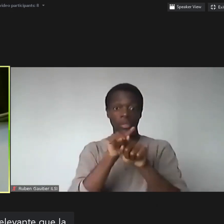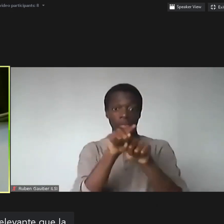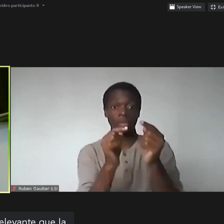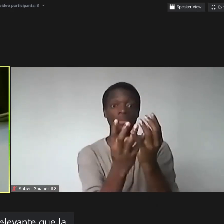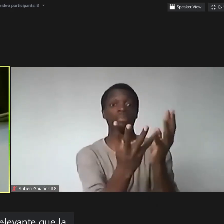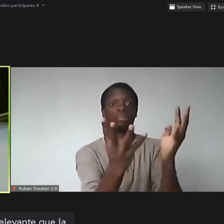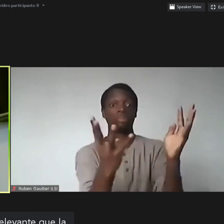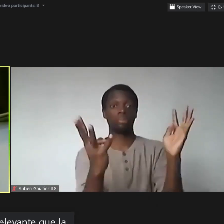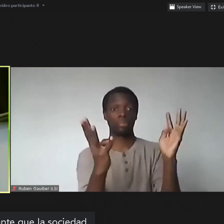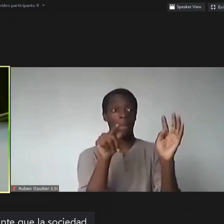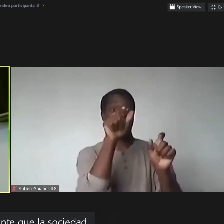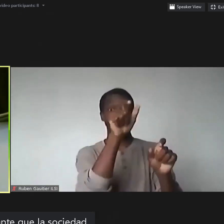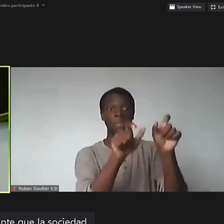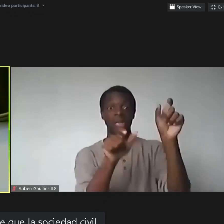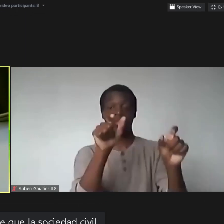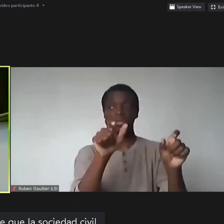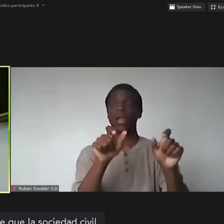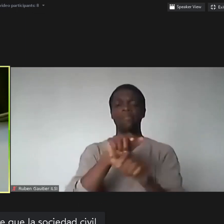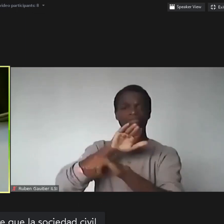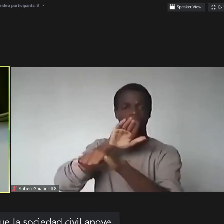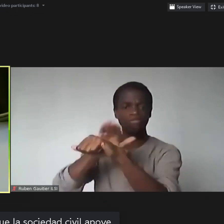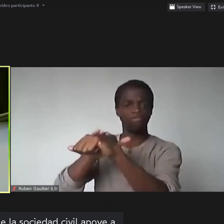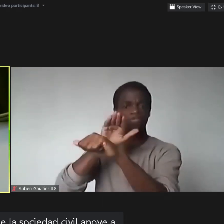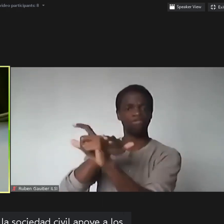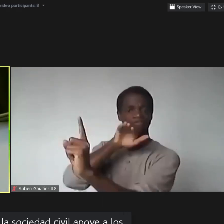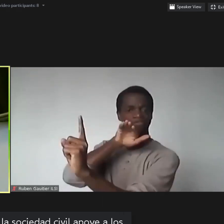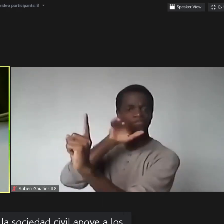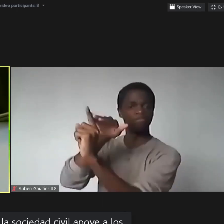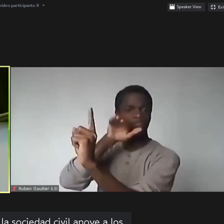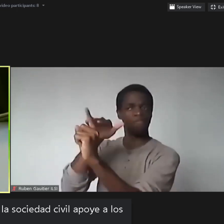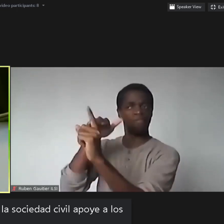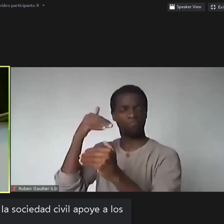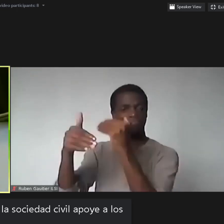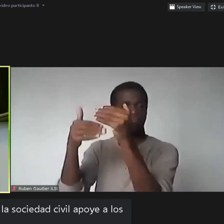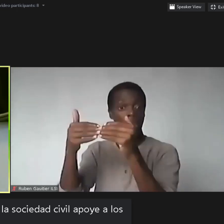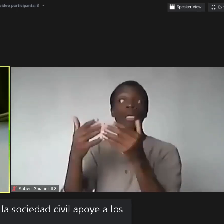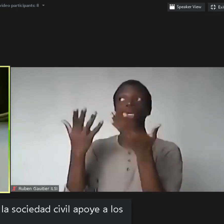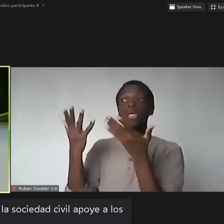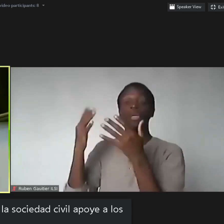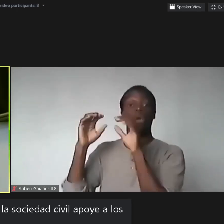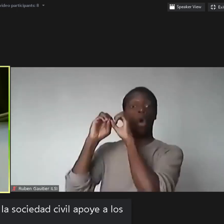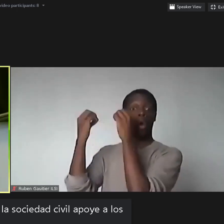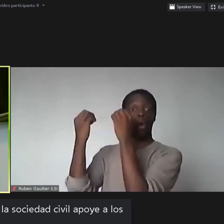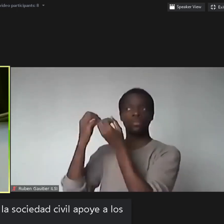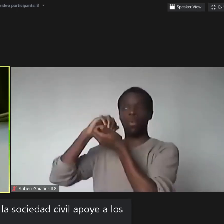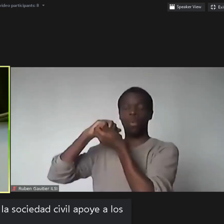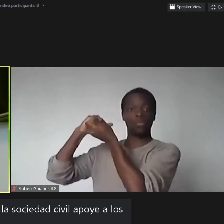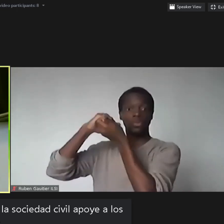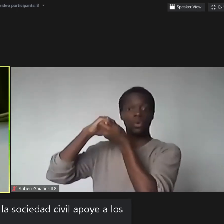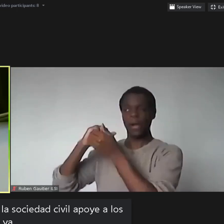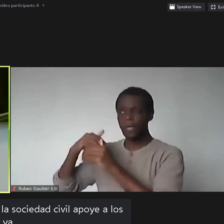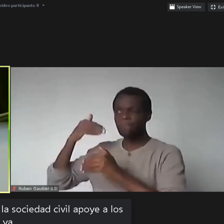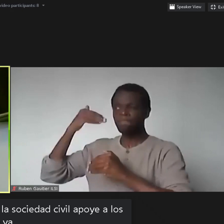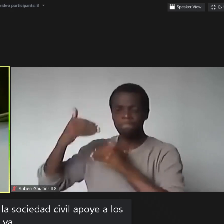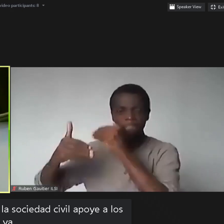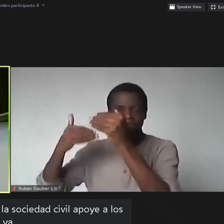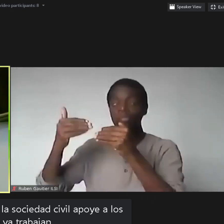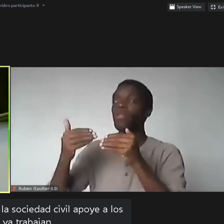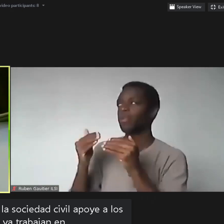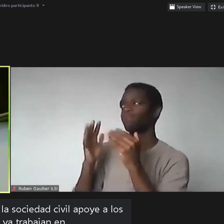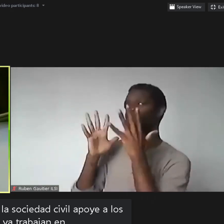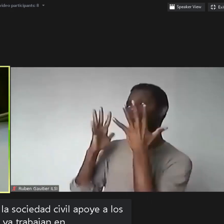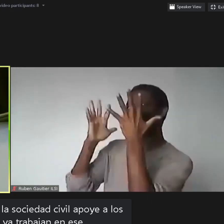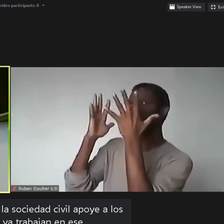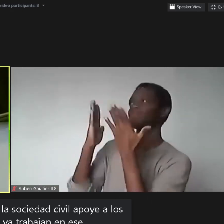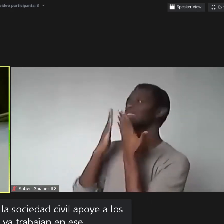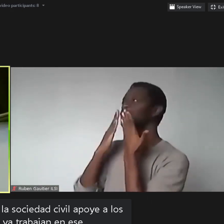y apoyemos también los esfuerzos de los organismos internacionales que ya están trabajando en ese sentido. Así que, bueno, muchas gracias y quedo a disposición